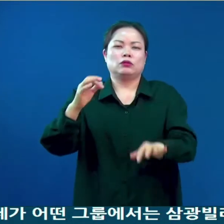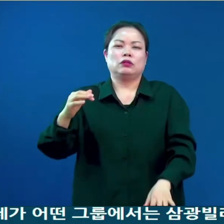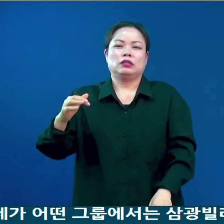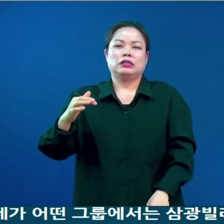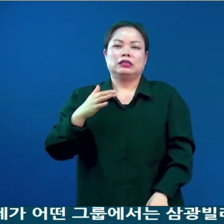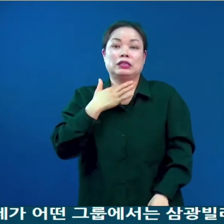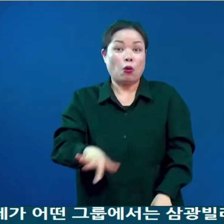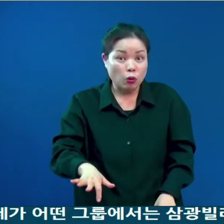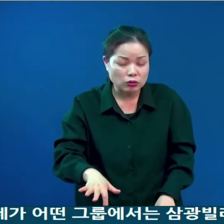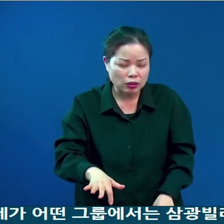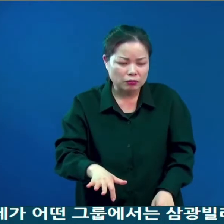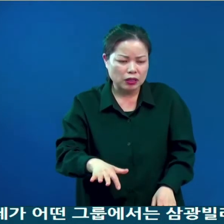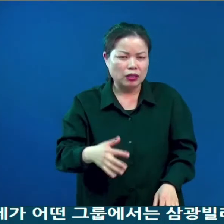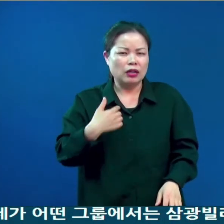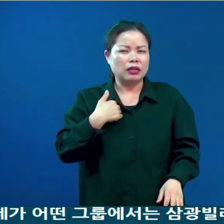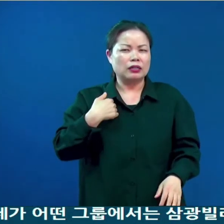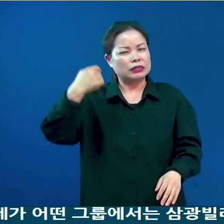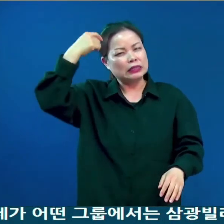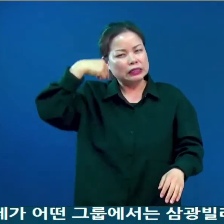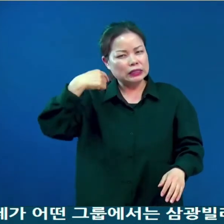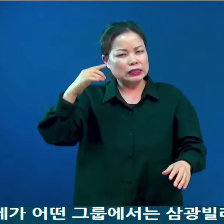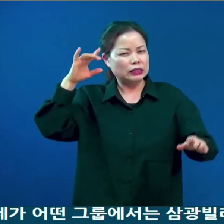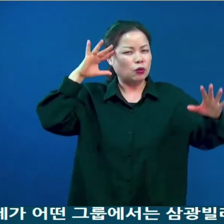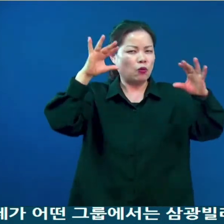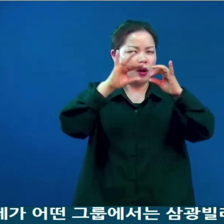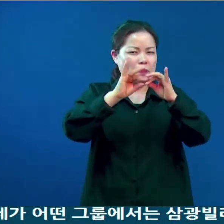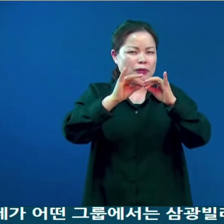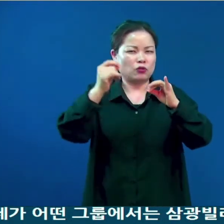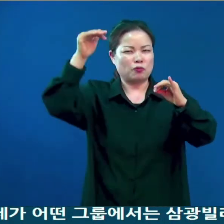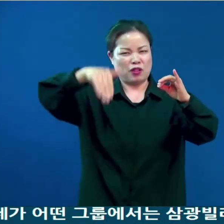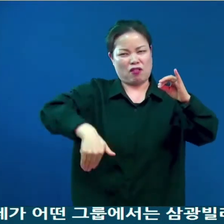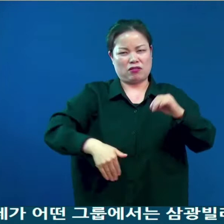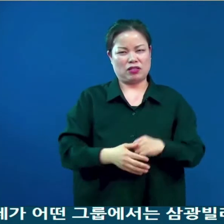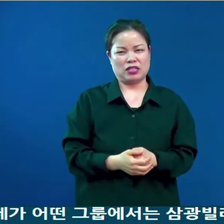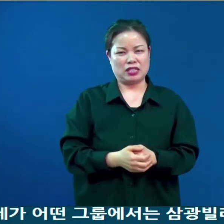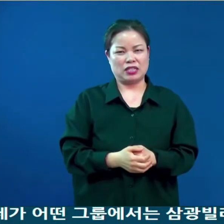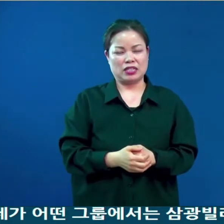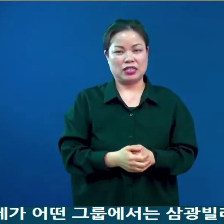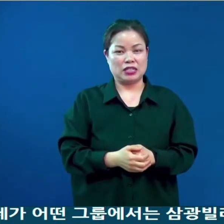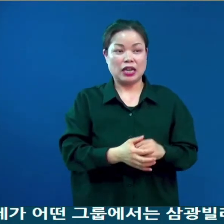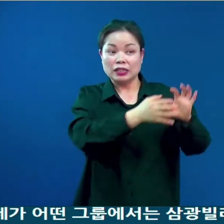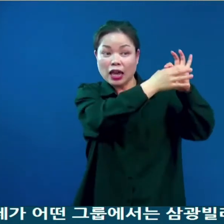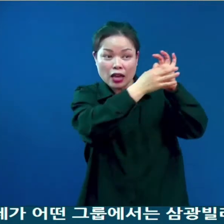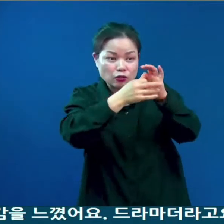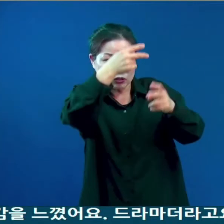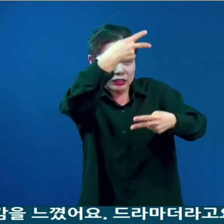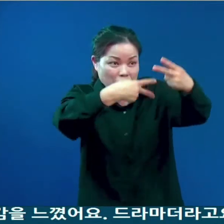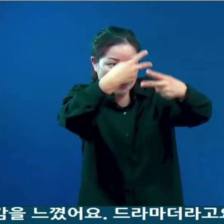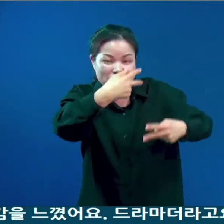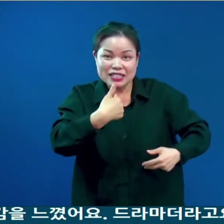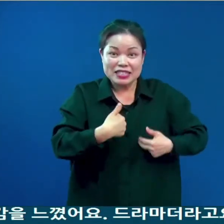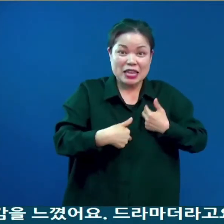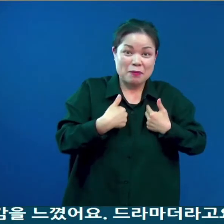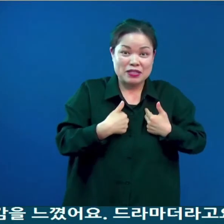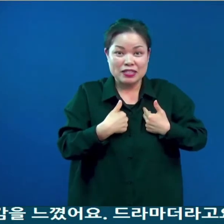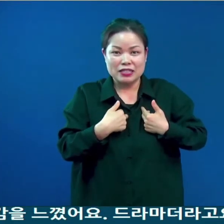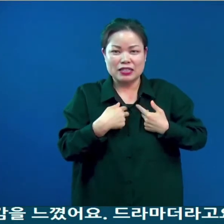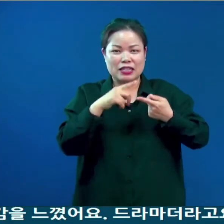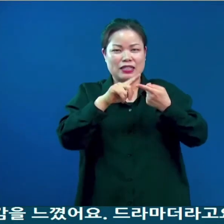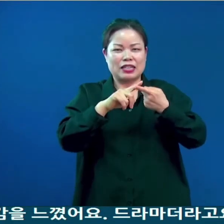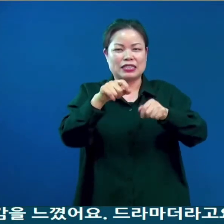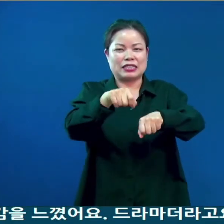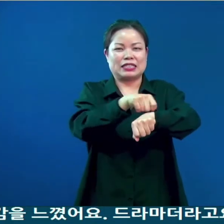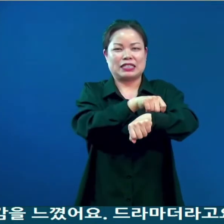때문에 같은 감정과 느낌을 가질 수가 없는 것이죠. 연속 드라마와 같은 아주 재미있는 이야기들의